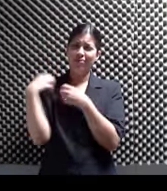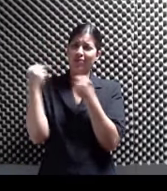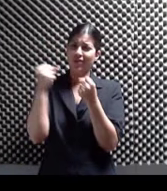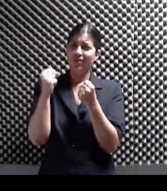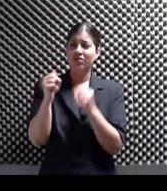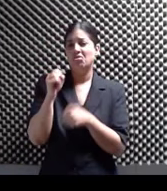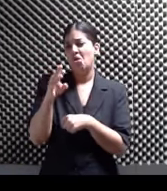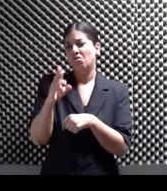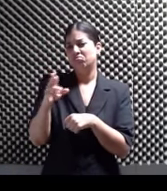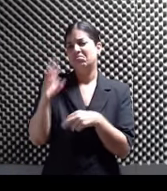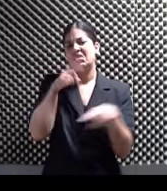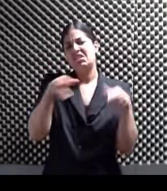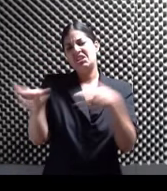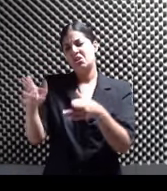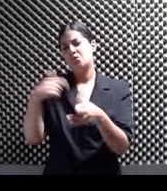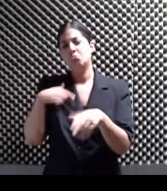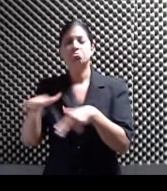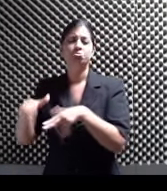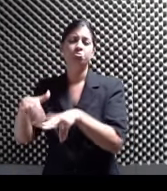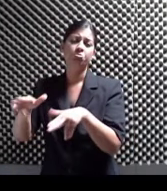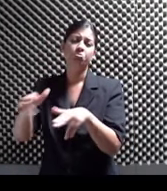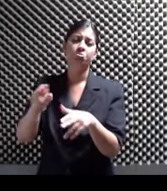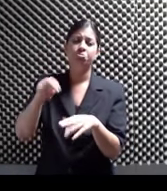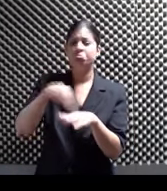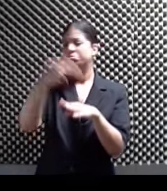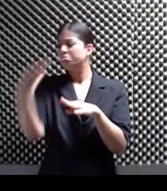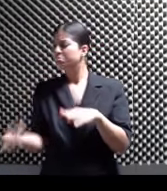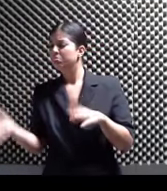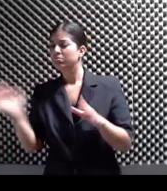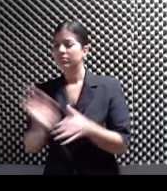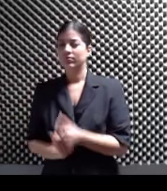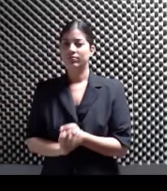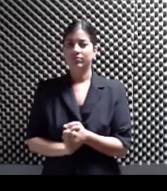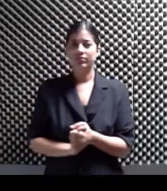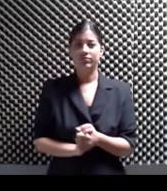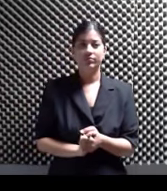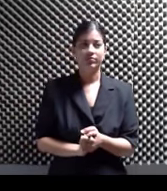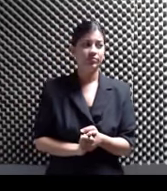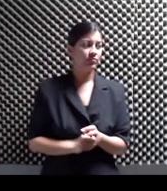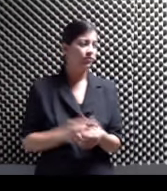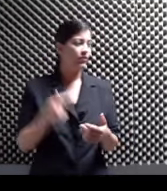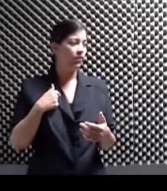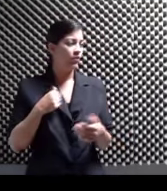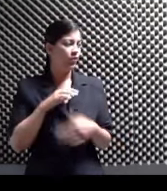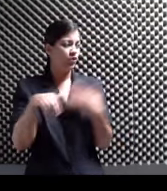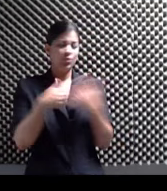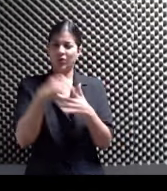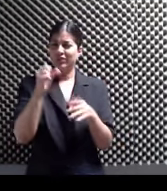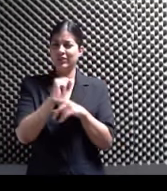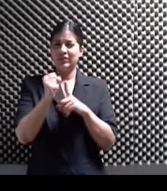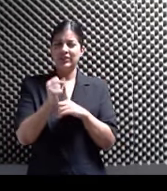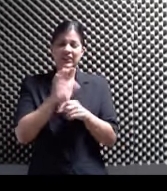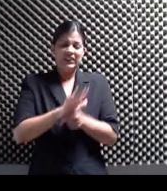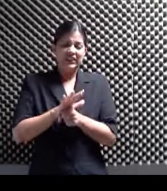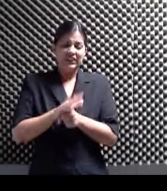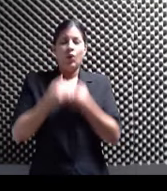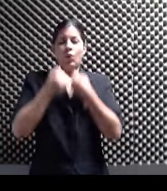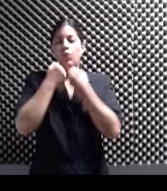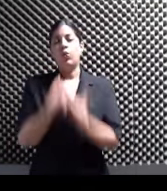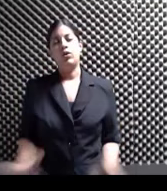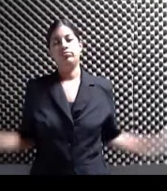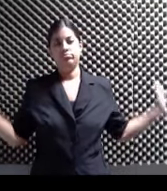caminar por el río, darme un chapuzón y tirarme debajo de una cascada y soltar cualquier cosa que me